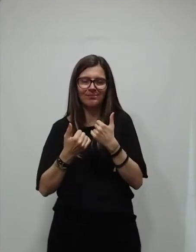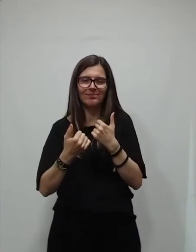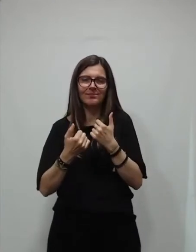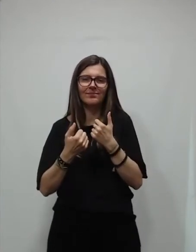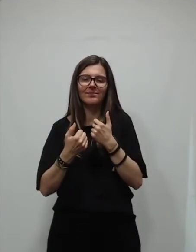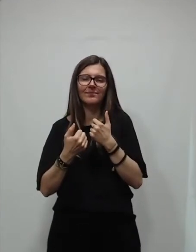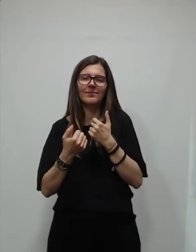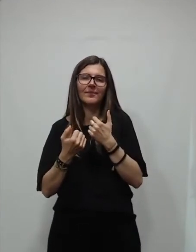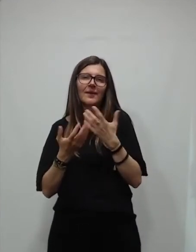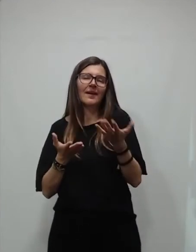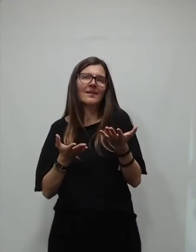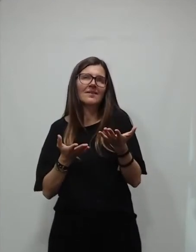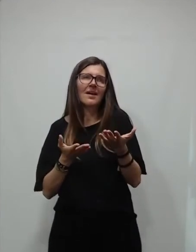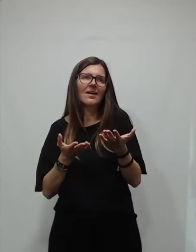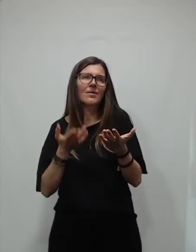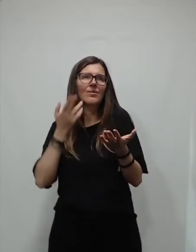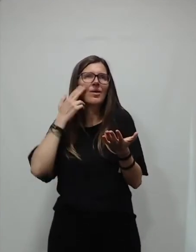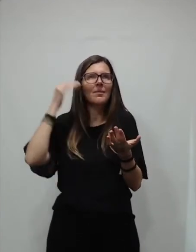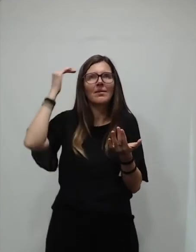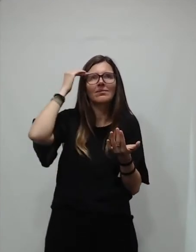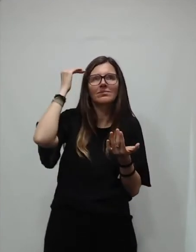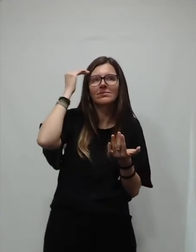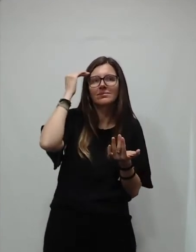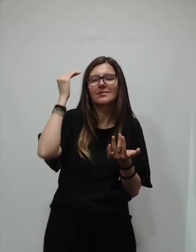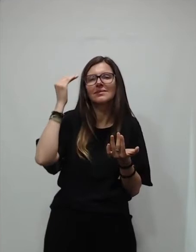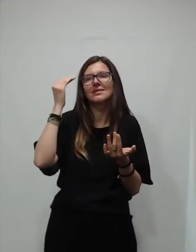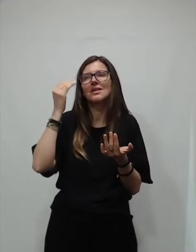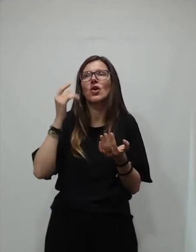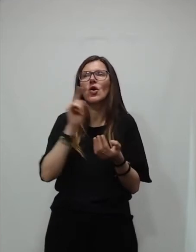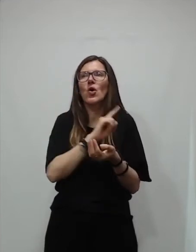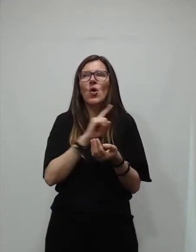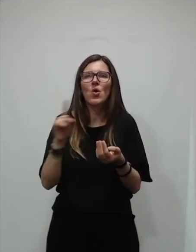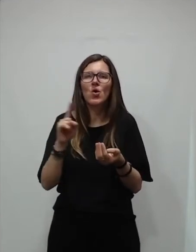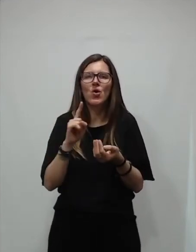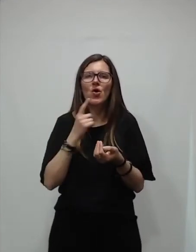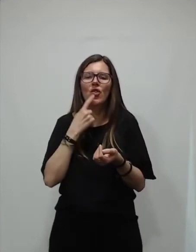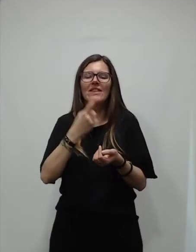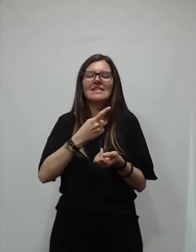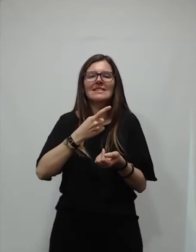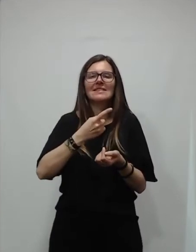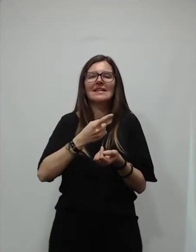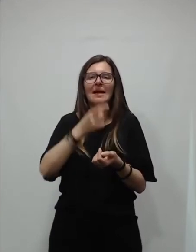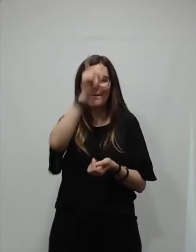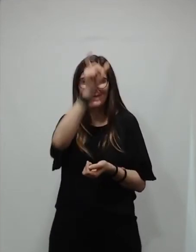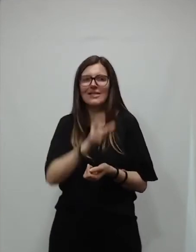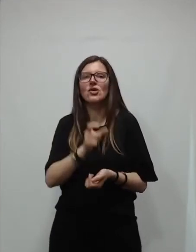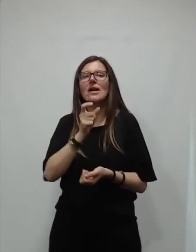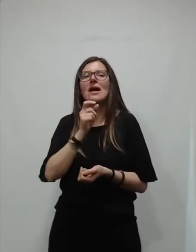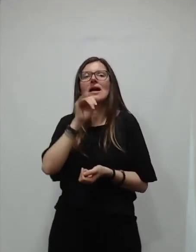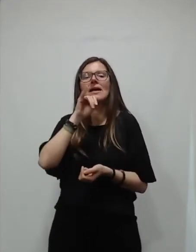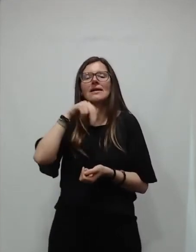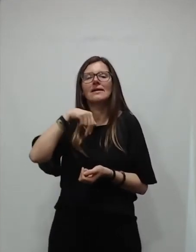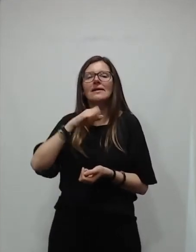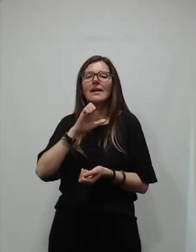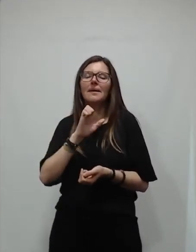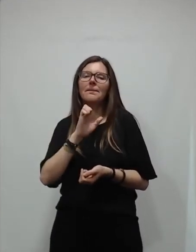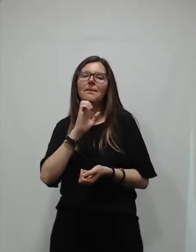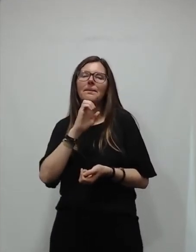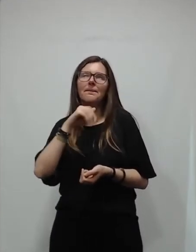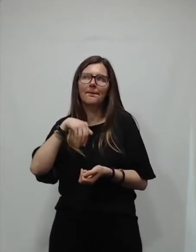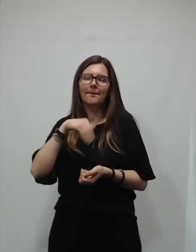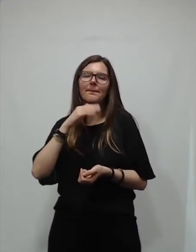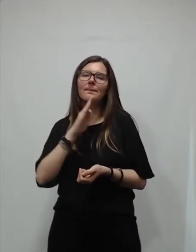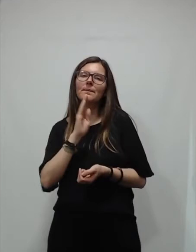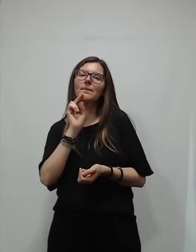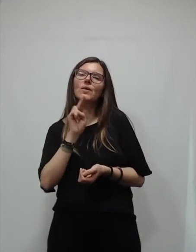alguna cuestión de estas no es un sinónimo de ser declarado inimputable. La declaración de inimputabilidad lleva otras características que podrían